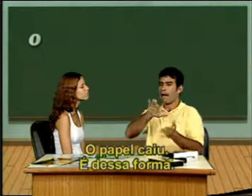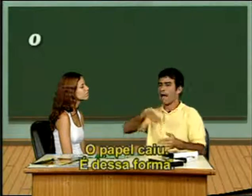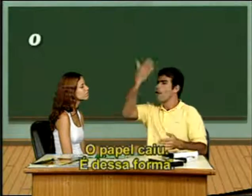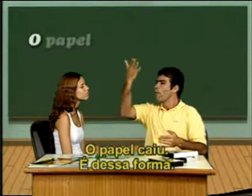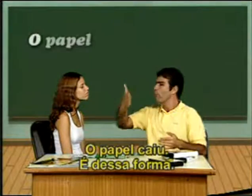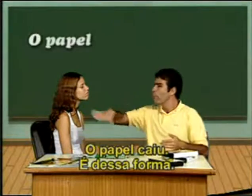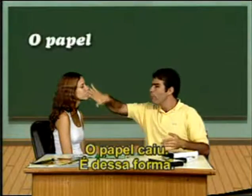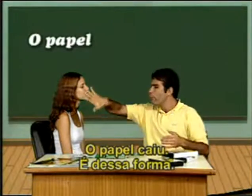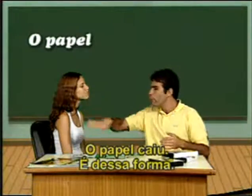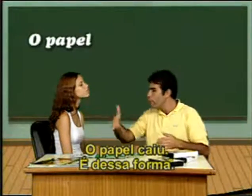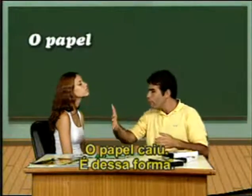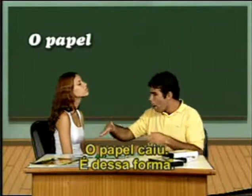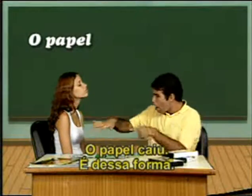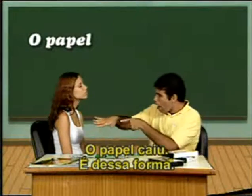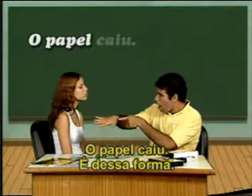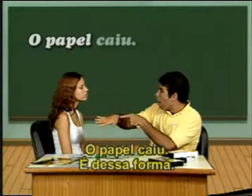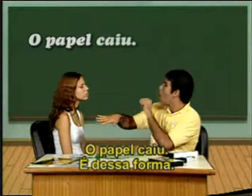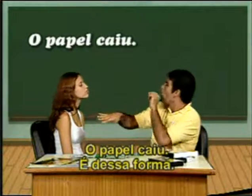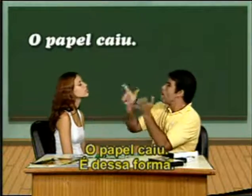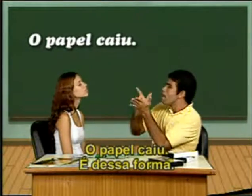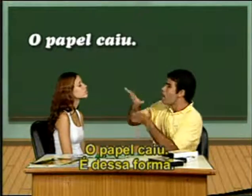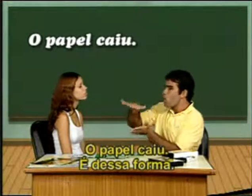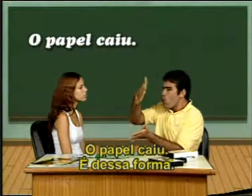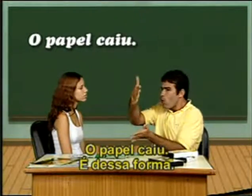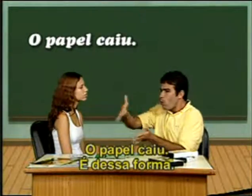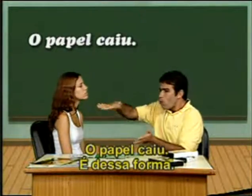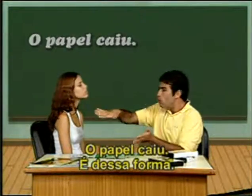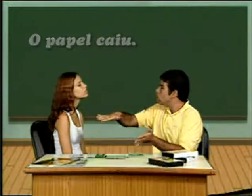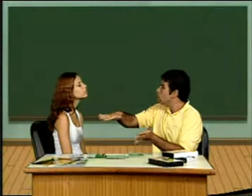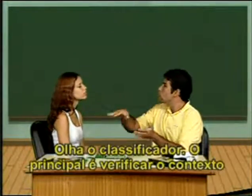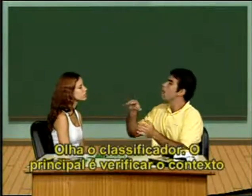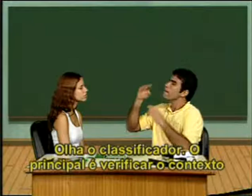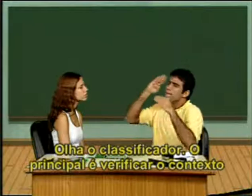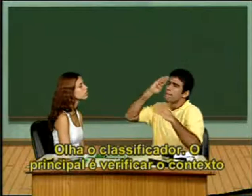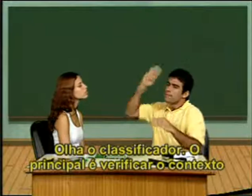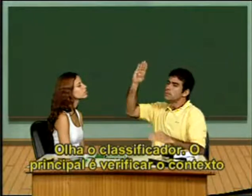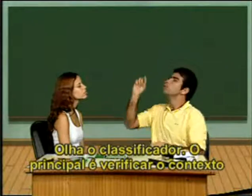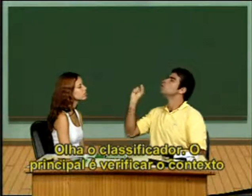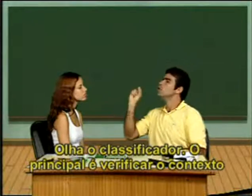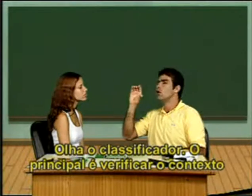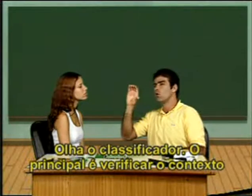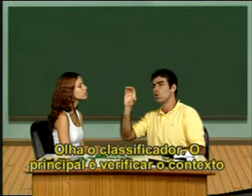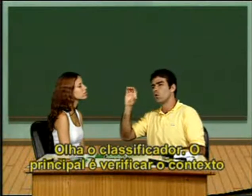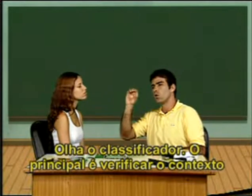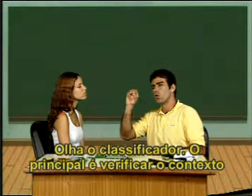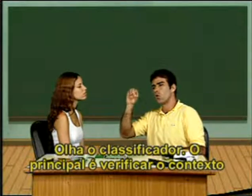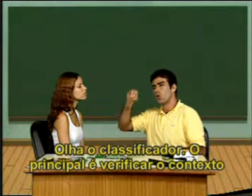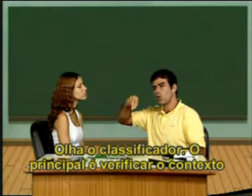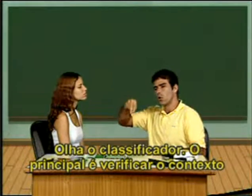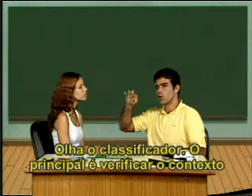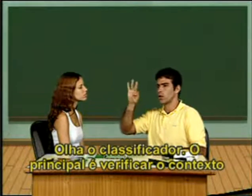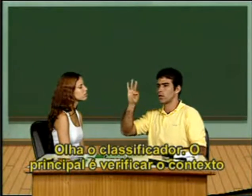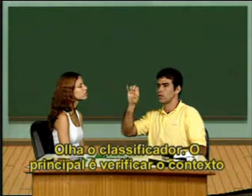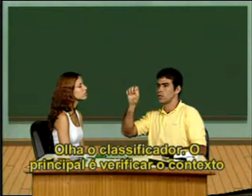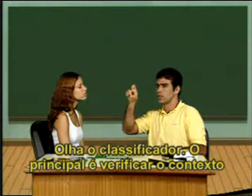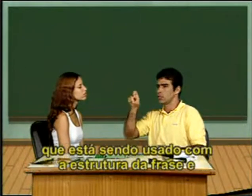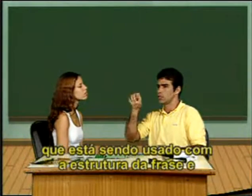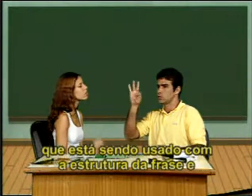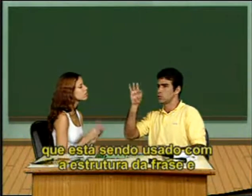O papel caiu. É dessa forma. Olha o classificador. O principal é verificar o contexto que